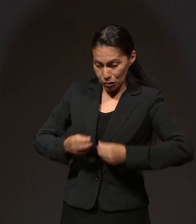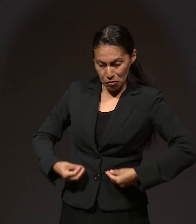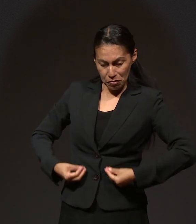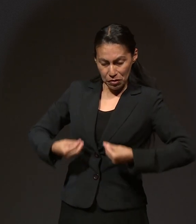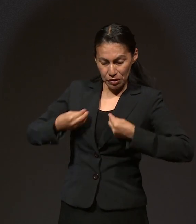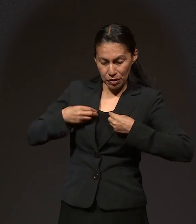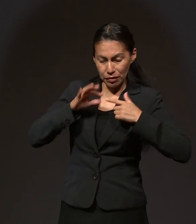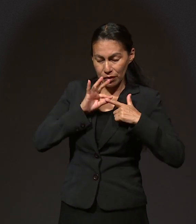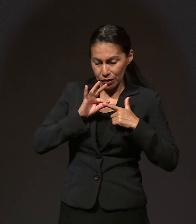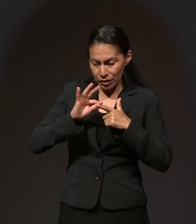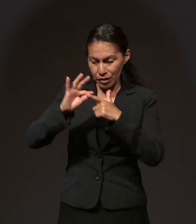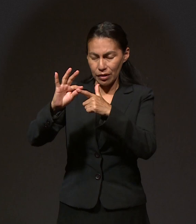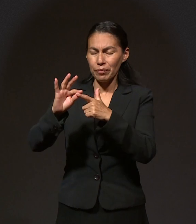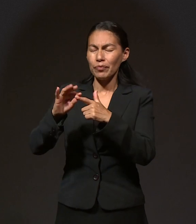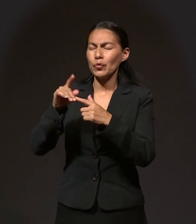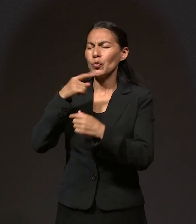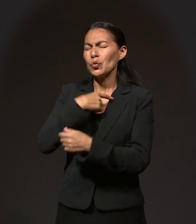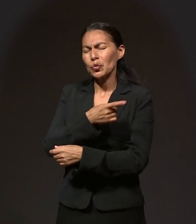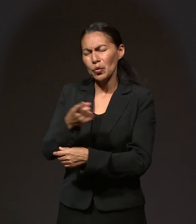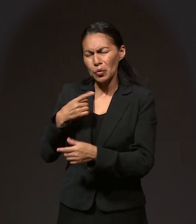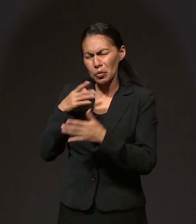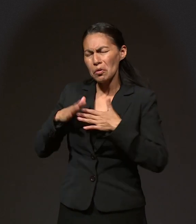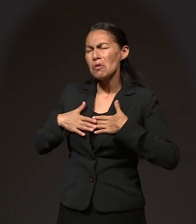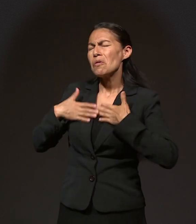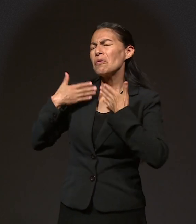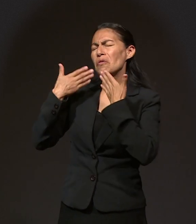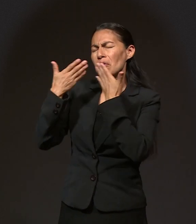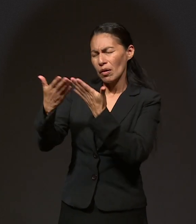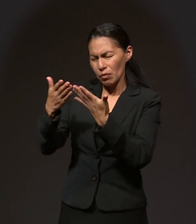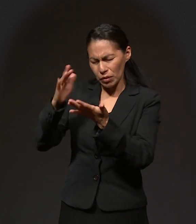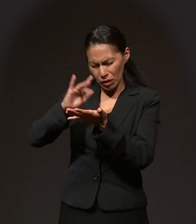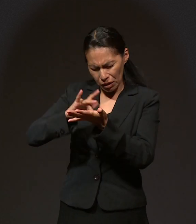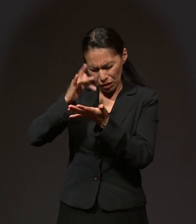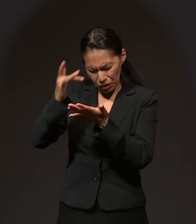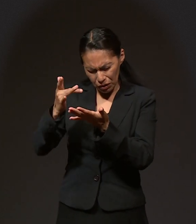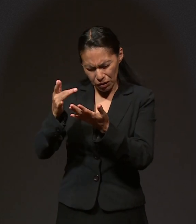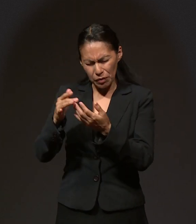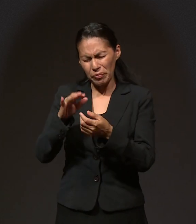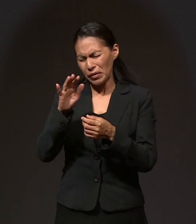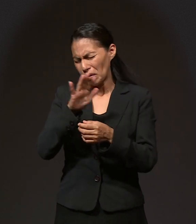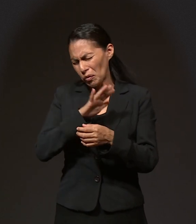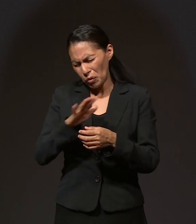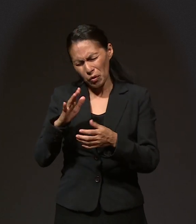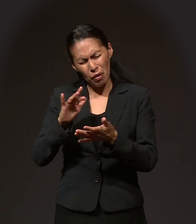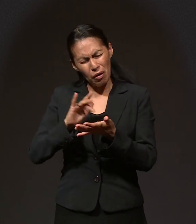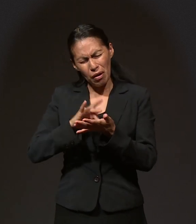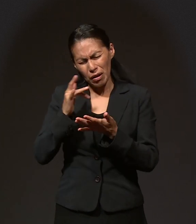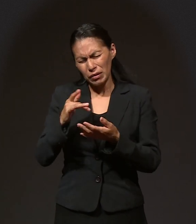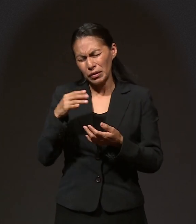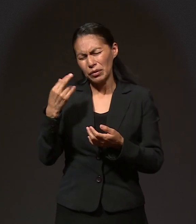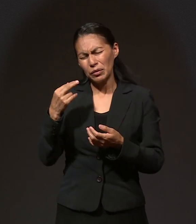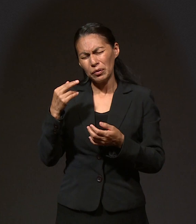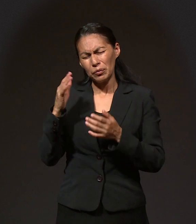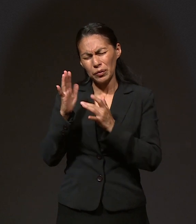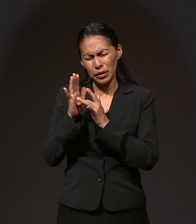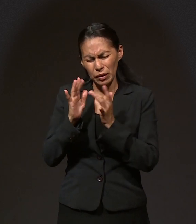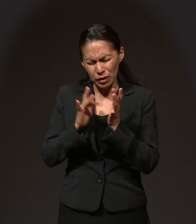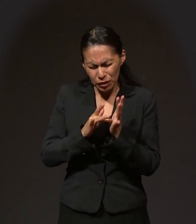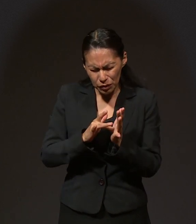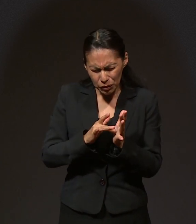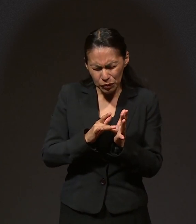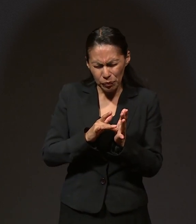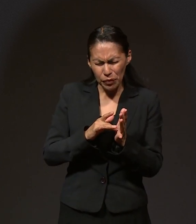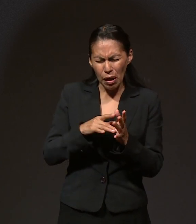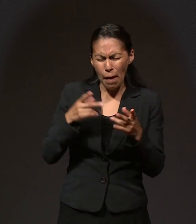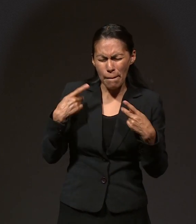vidas. Seguimos confiando en ti, alabándote, agradeciéndote y oramos esto en el nombre de Jesús.